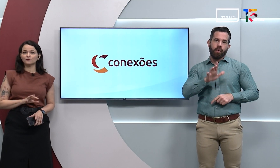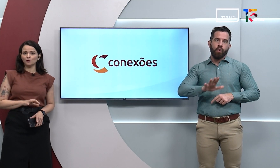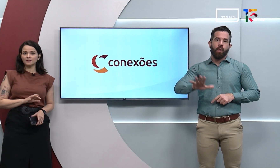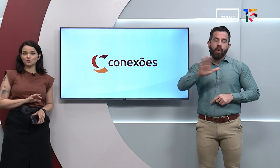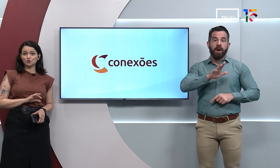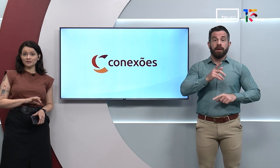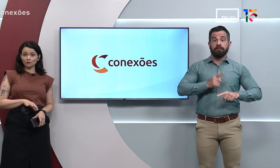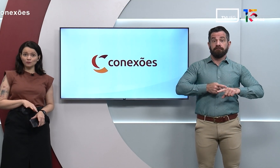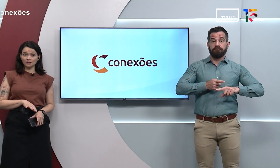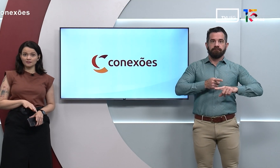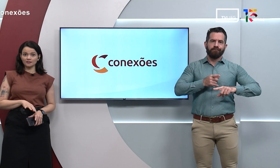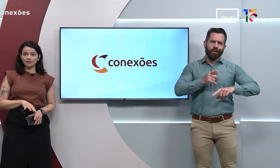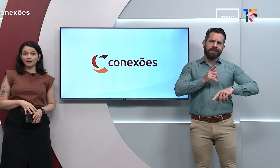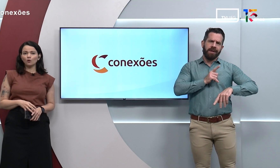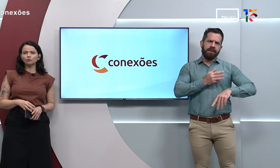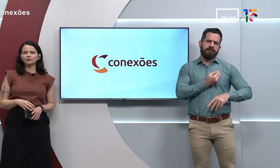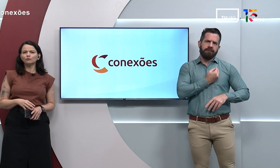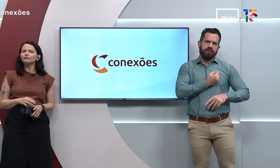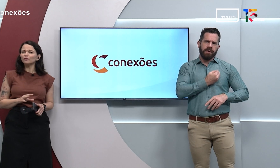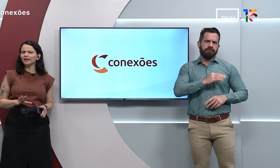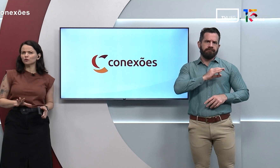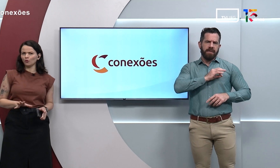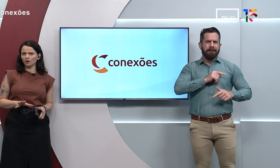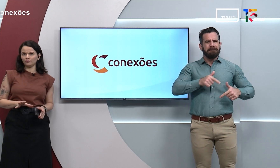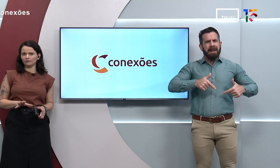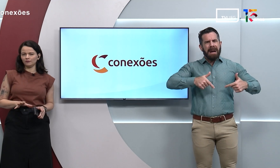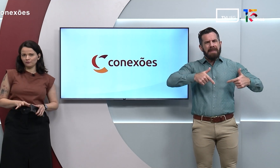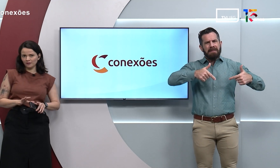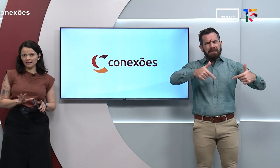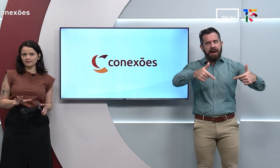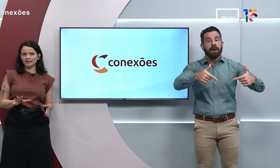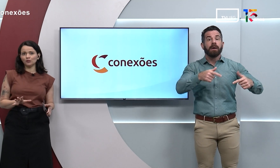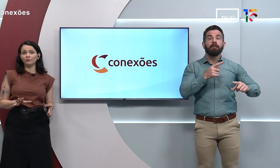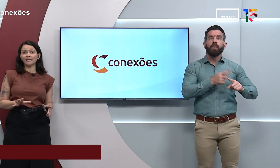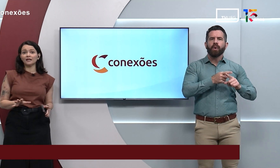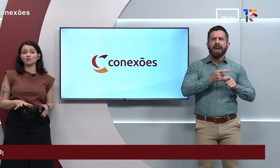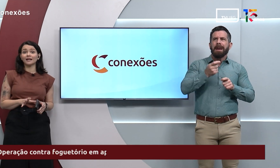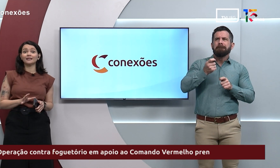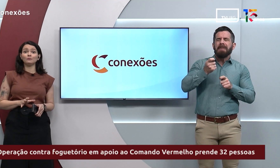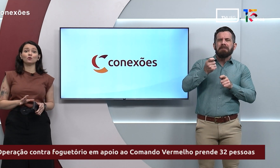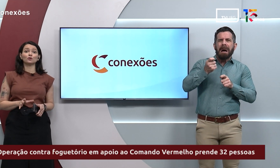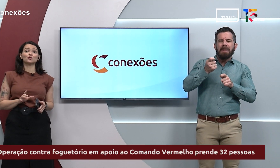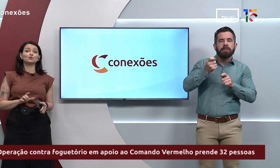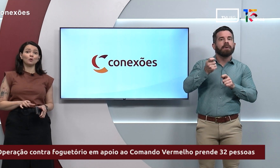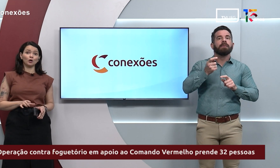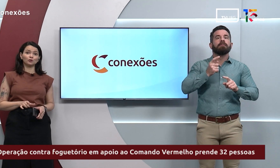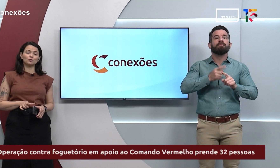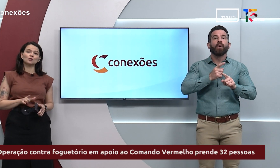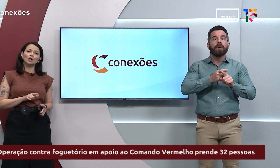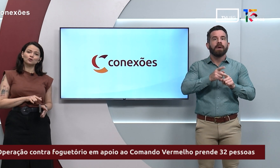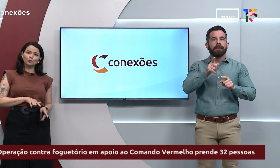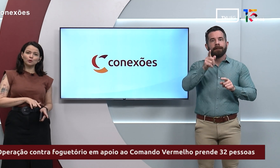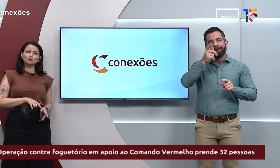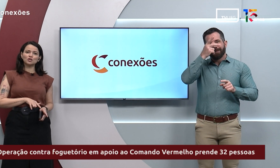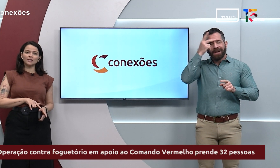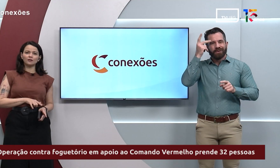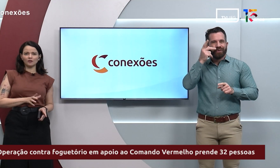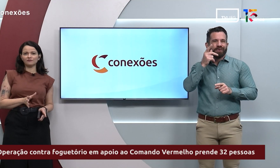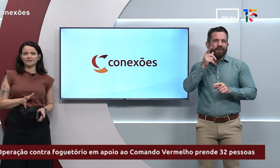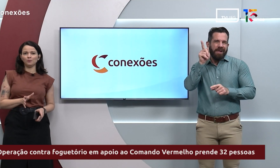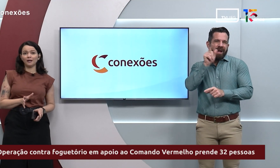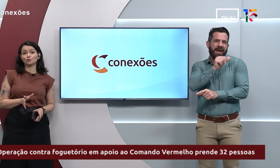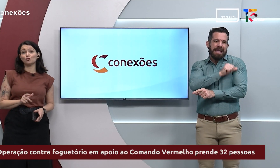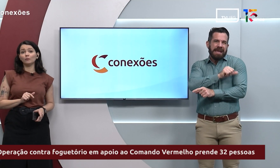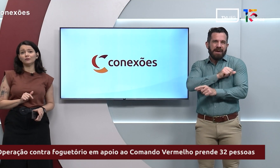operação das forças de segurança contra um foguetório que foi realizado em homenagem a criminosos mortos no Rio de Janeiro,